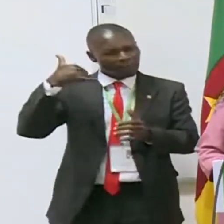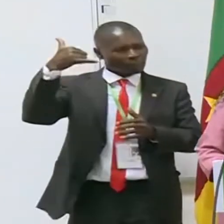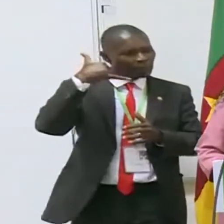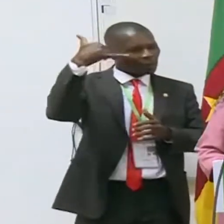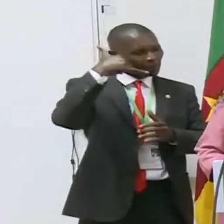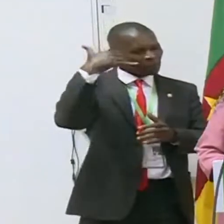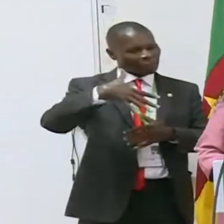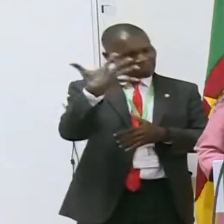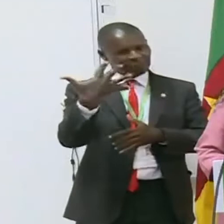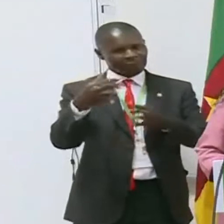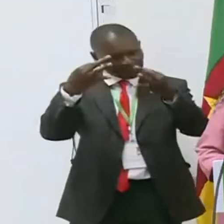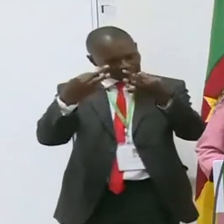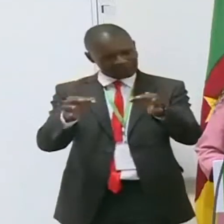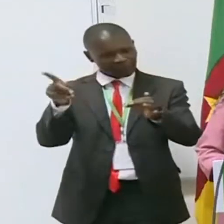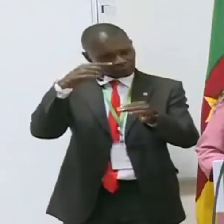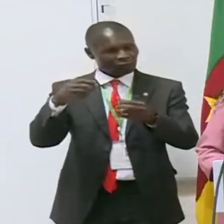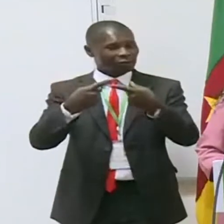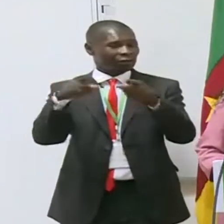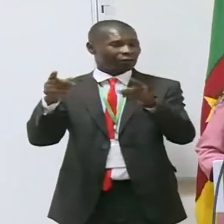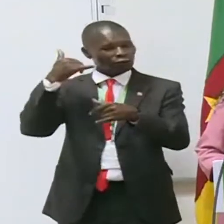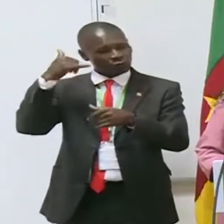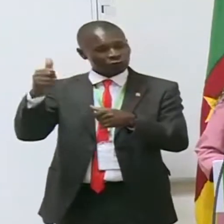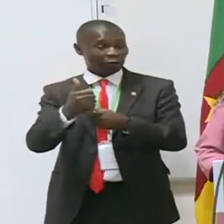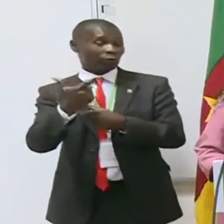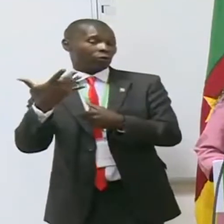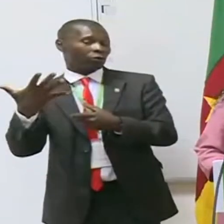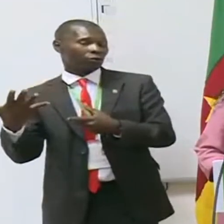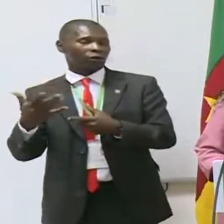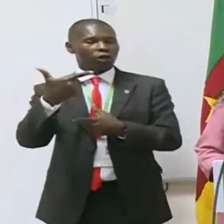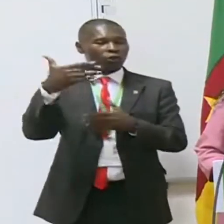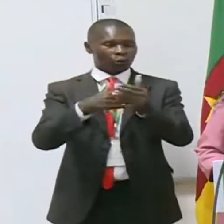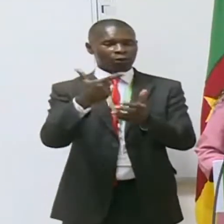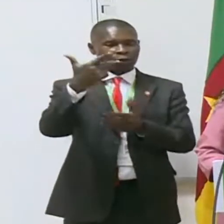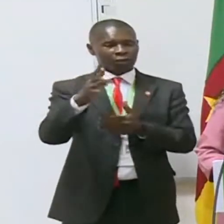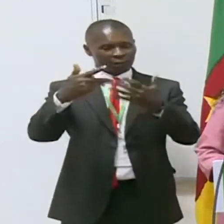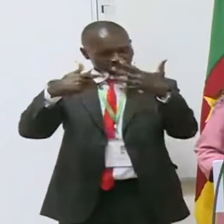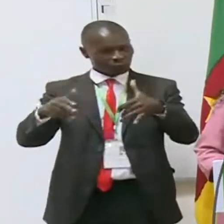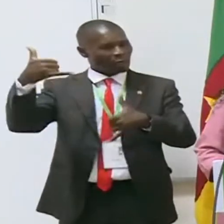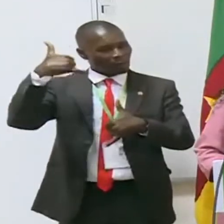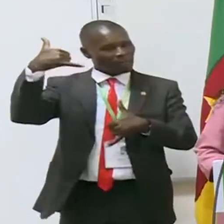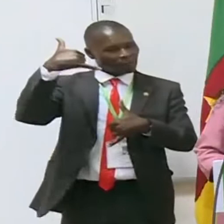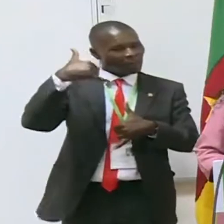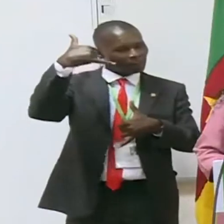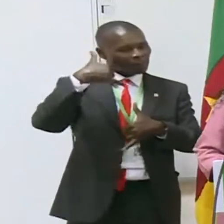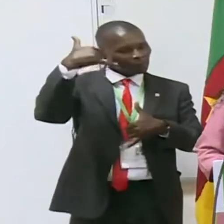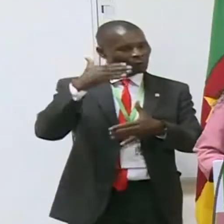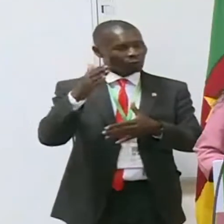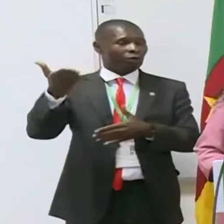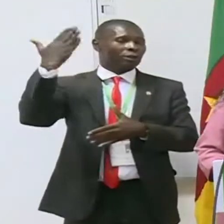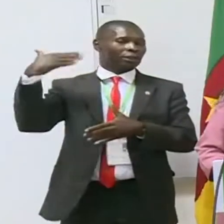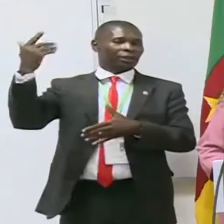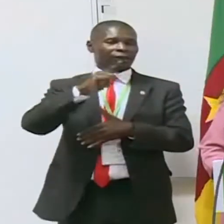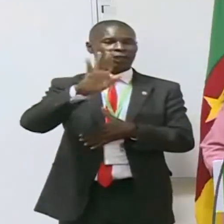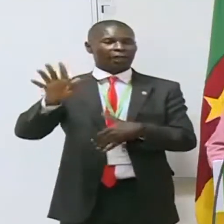résultats. On constate une volonté manifeste de se renseigner sur le COVID-19 par le